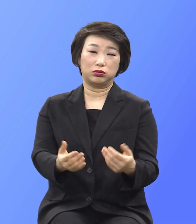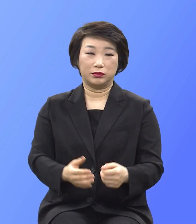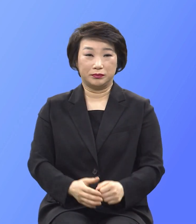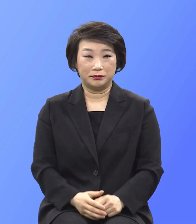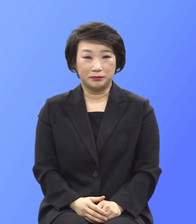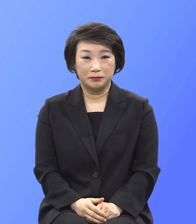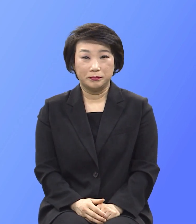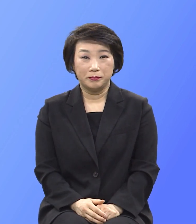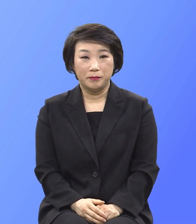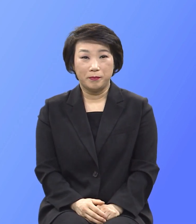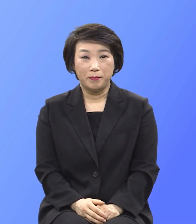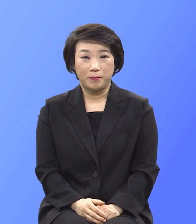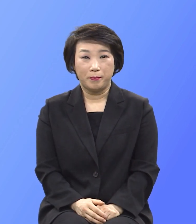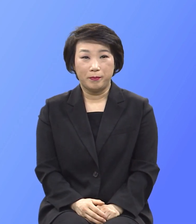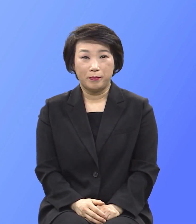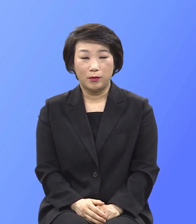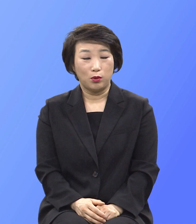못한다는 거.